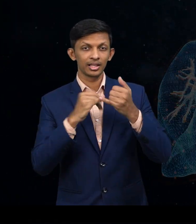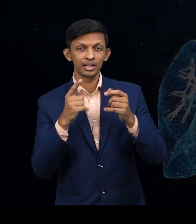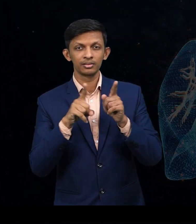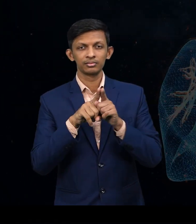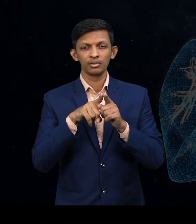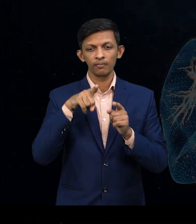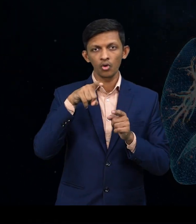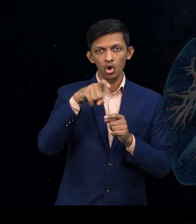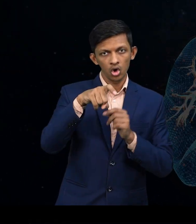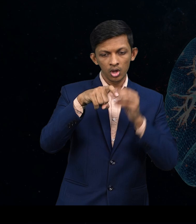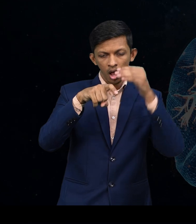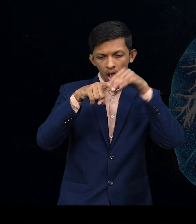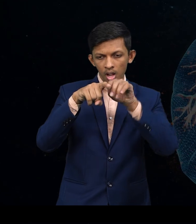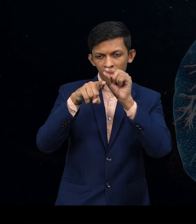ಸೈಕಲ್ಸ್,